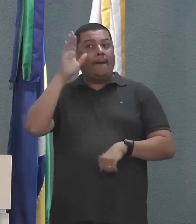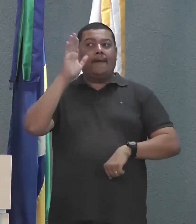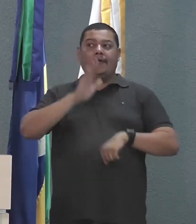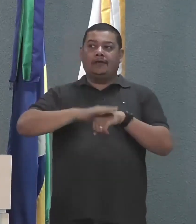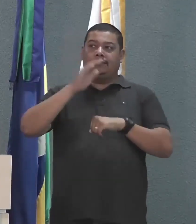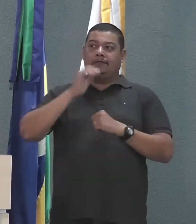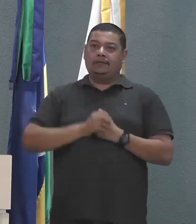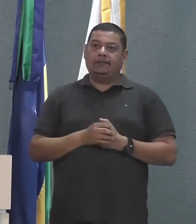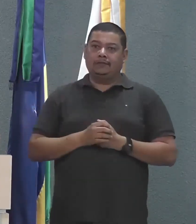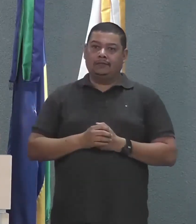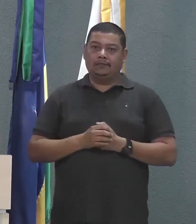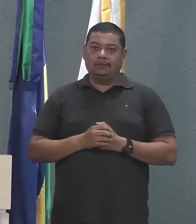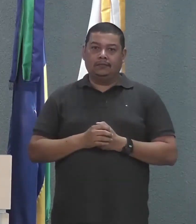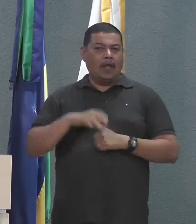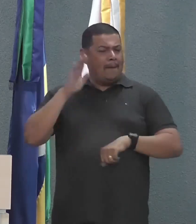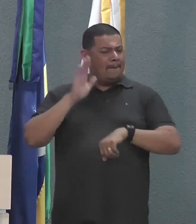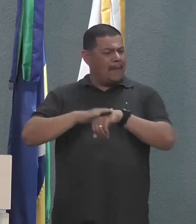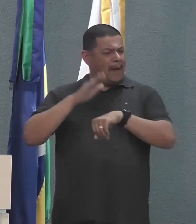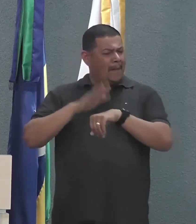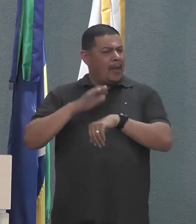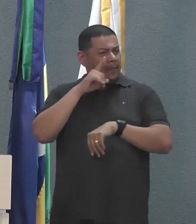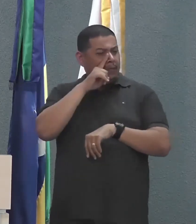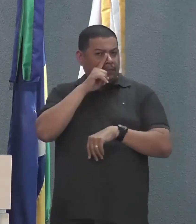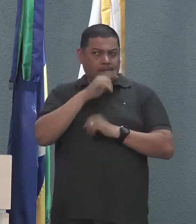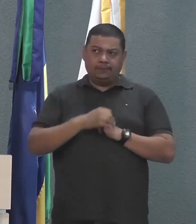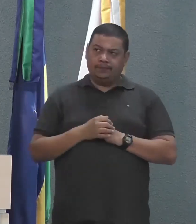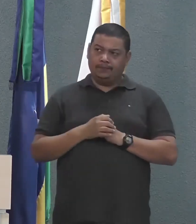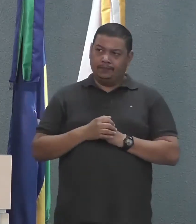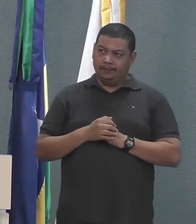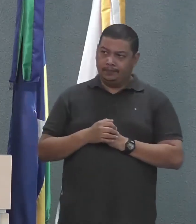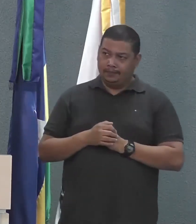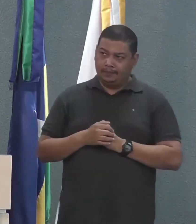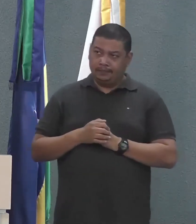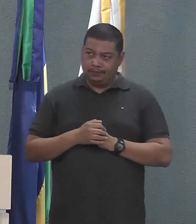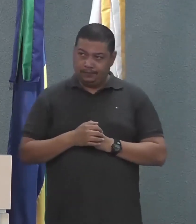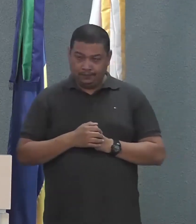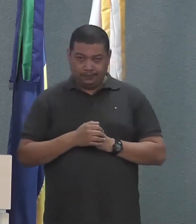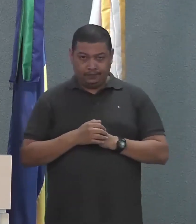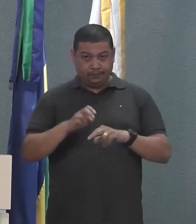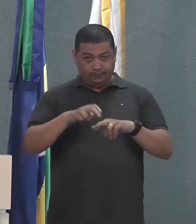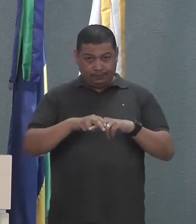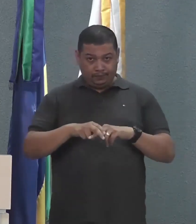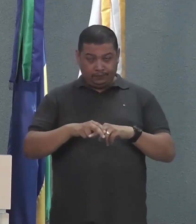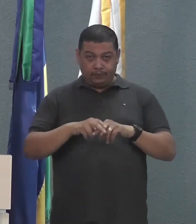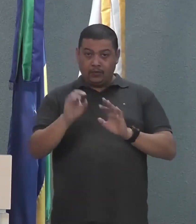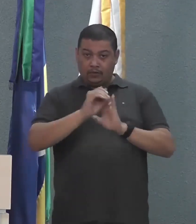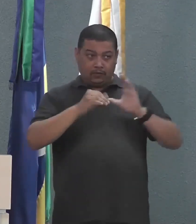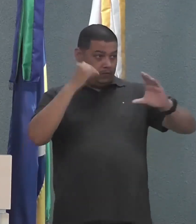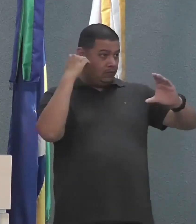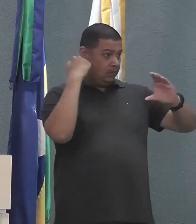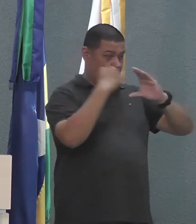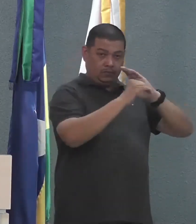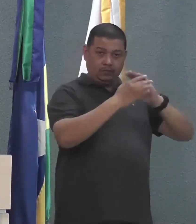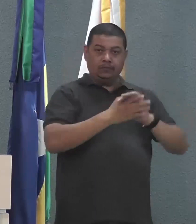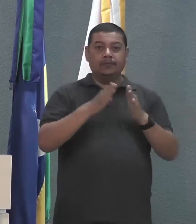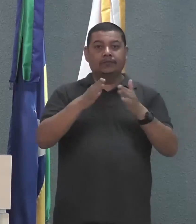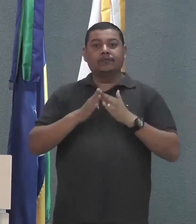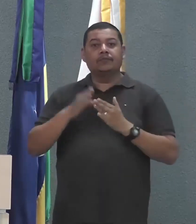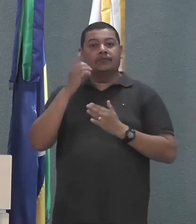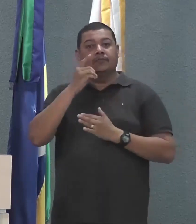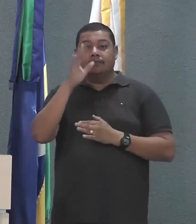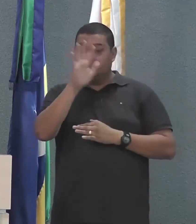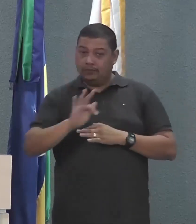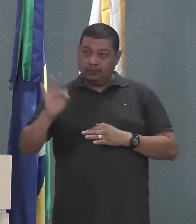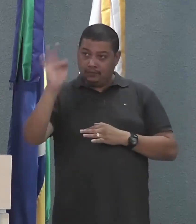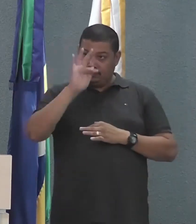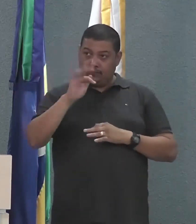Toninho. Muito mais perigosa do que ela já é. Então, assim, vamos mandar um ofício conjunto pedindo para que os deputados